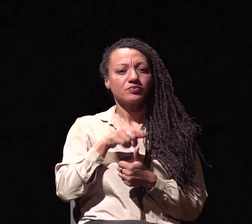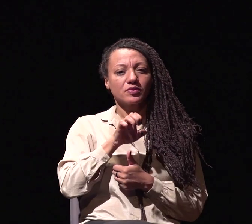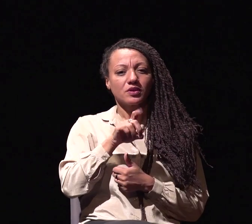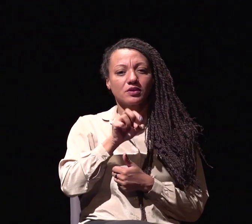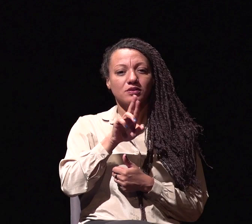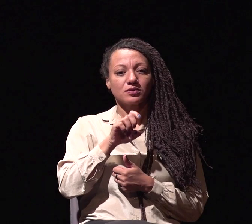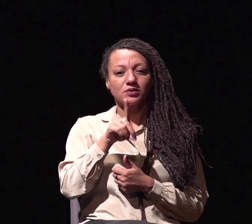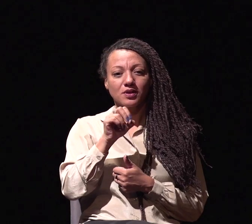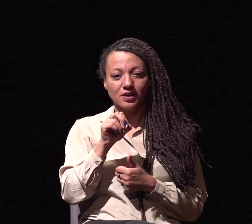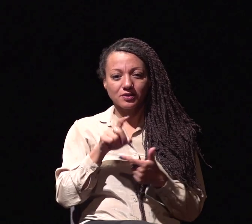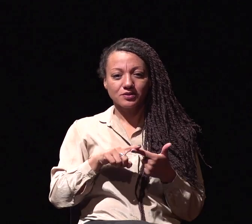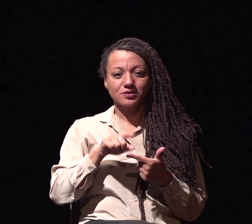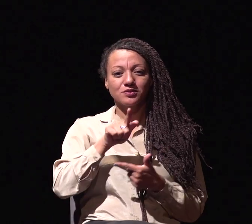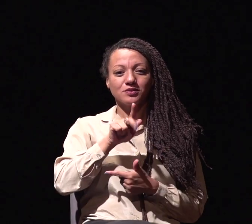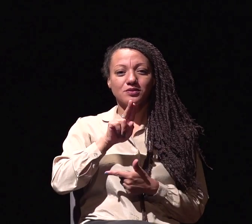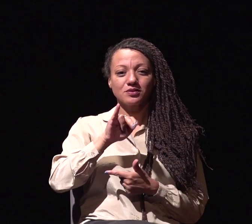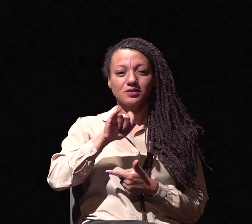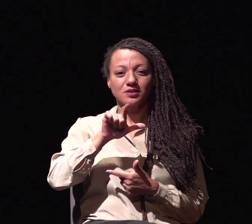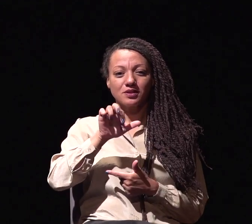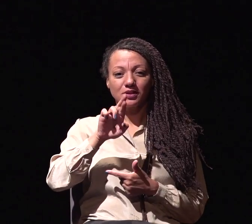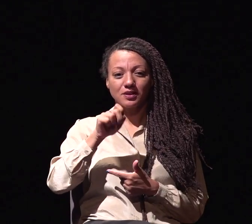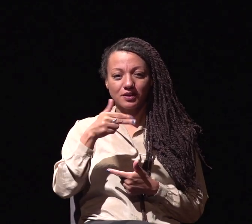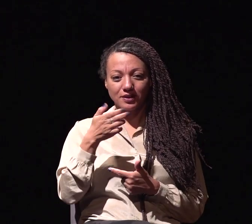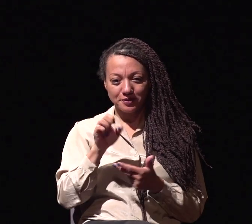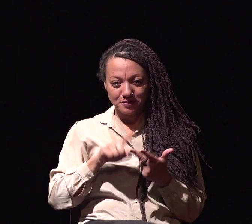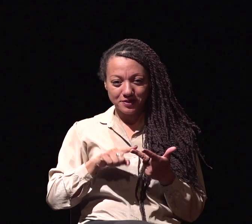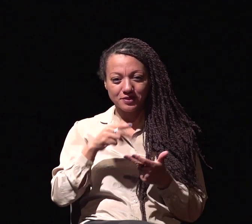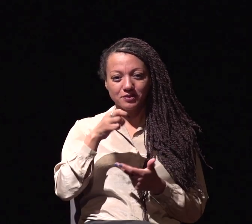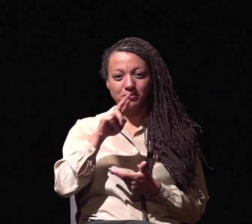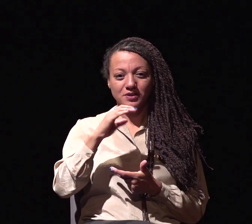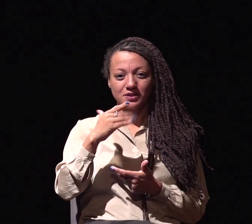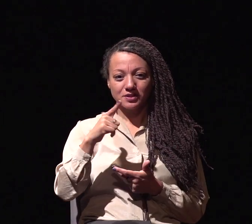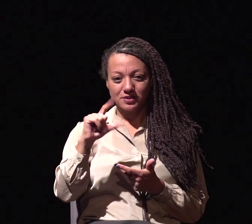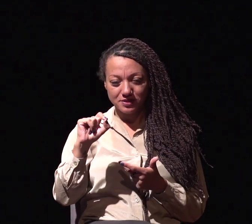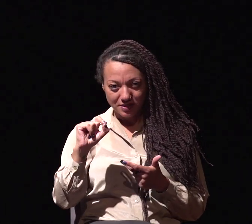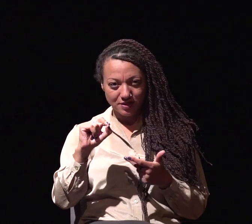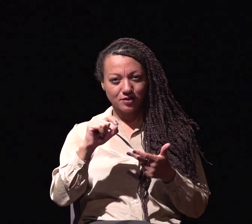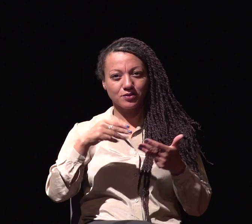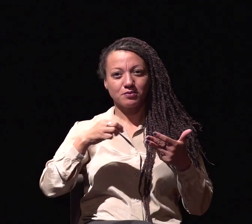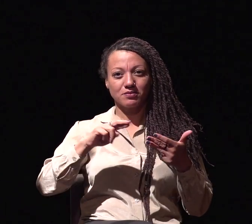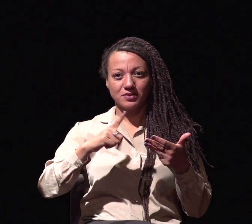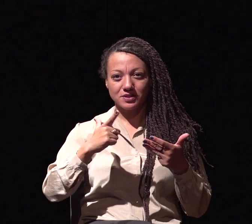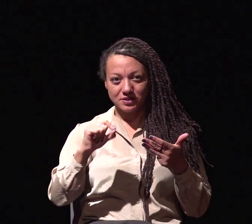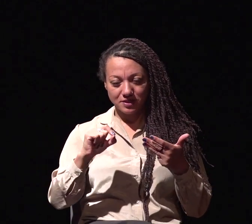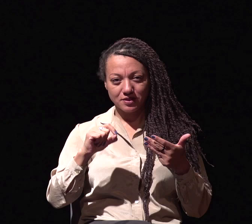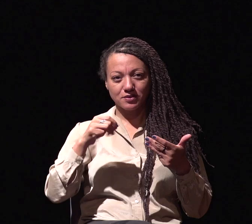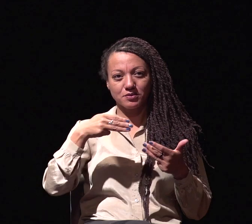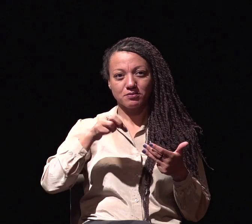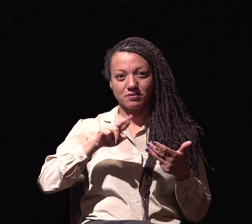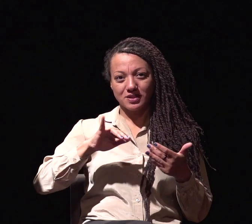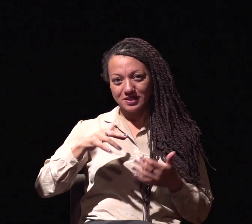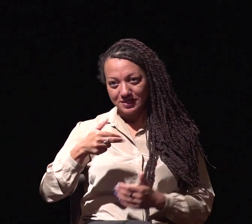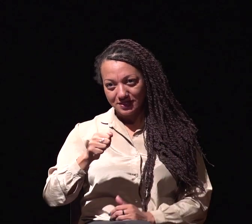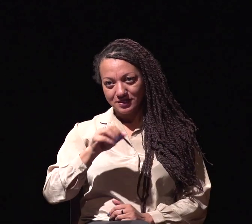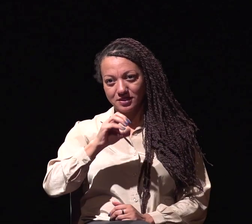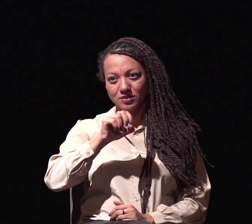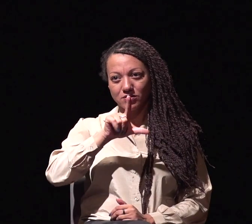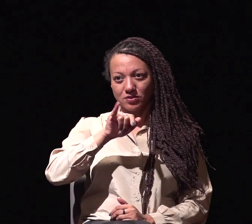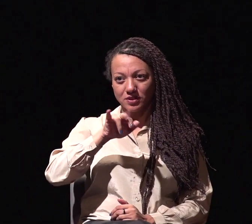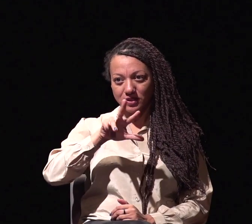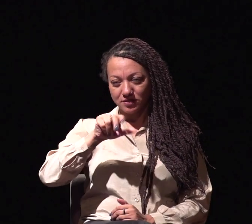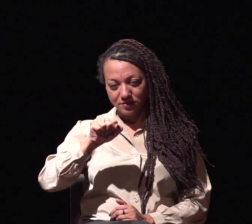Eduardo Rossetti, Guilherme Wisnik, Marcelo Ferraz, Marcelo Suzuki, Marina Grinover, Olívia de